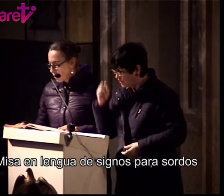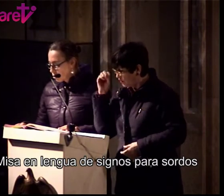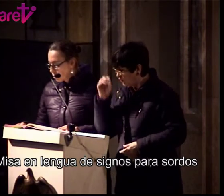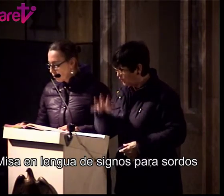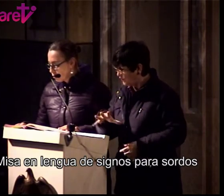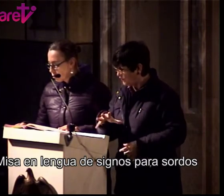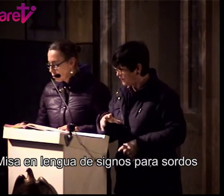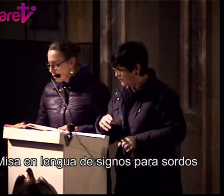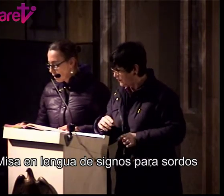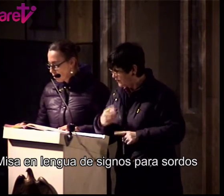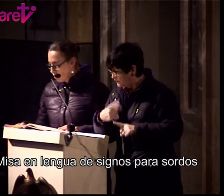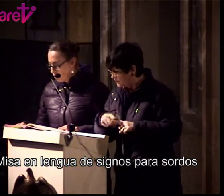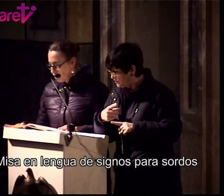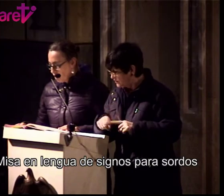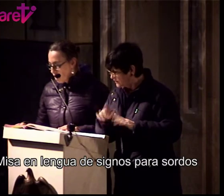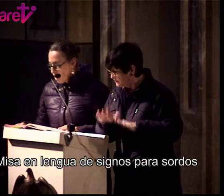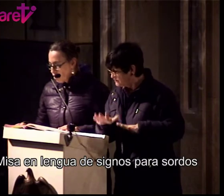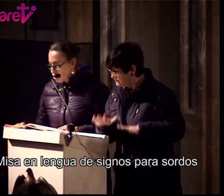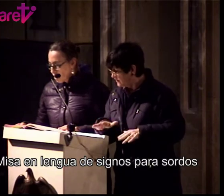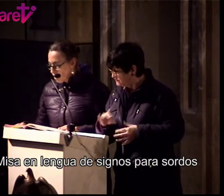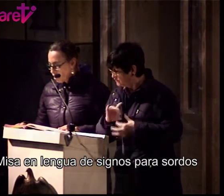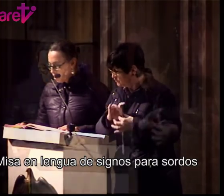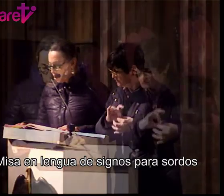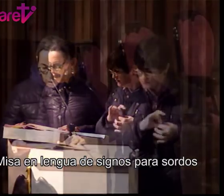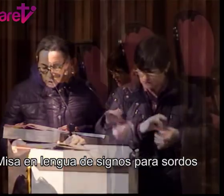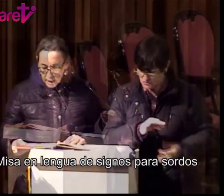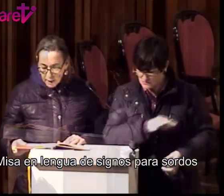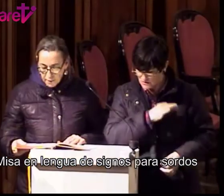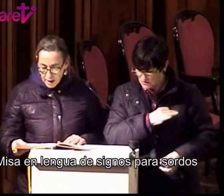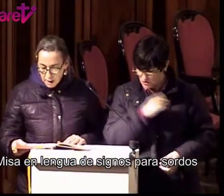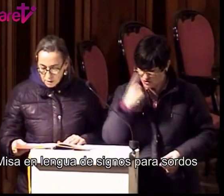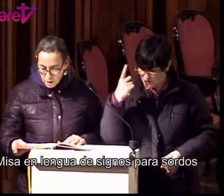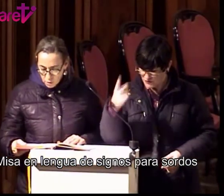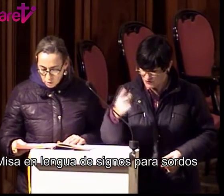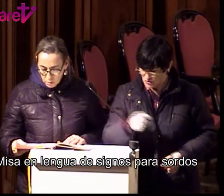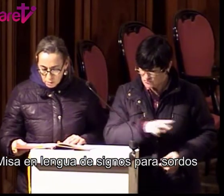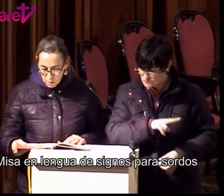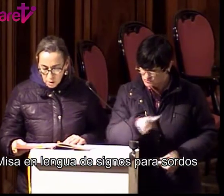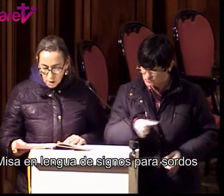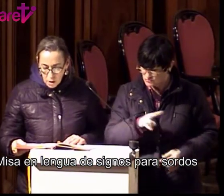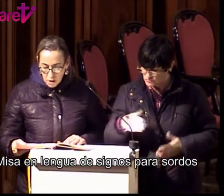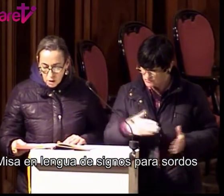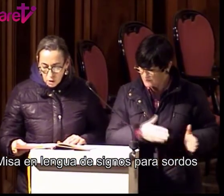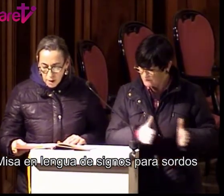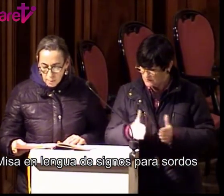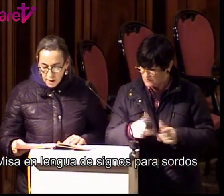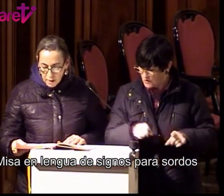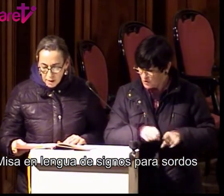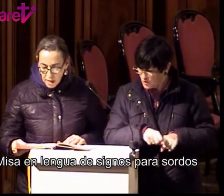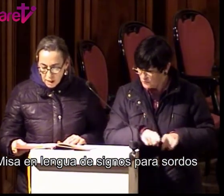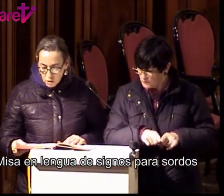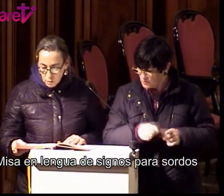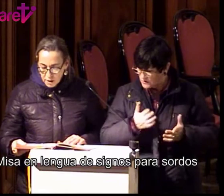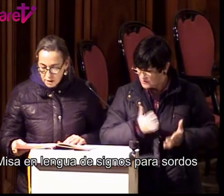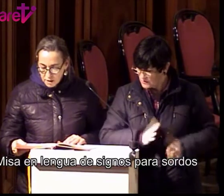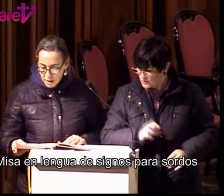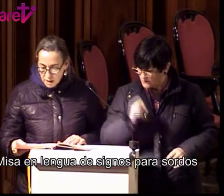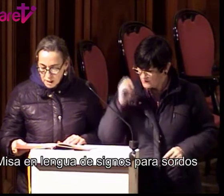son fruto de la luz, buscando lo que agrada al Señor. Sin tomar parte en las obras estériles de